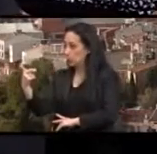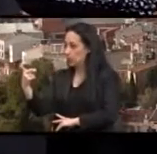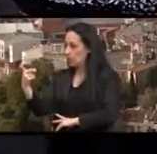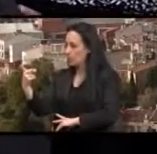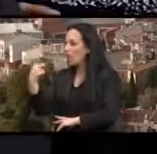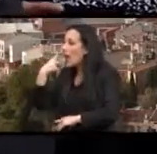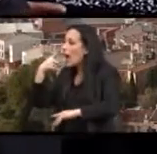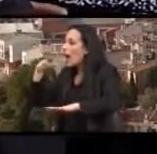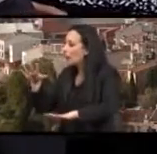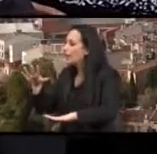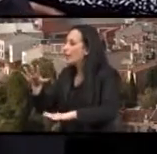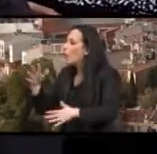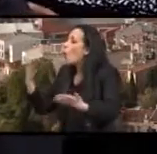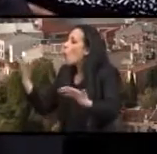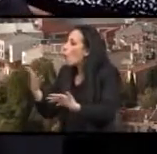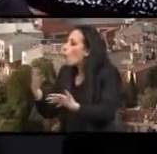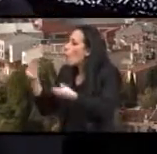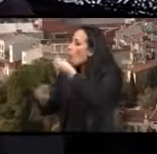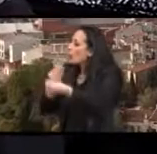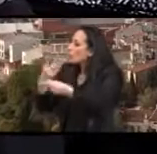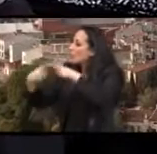què podríem fer per ajudar-la i